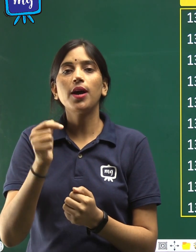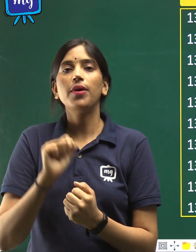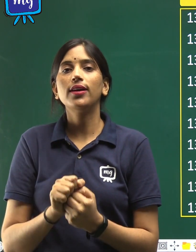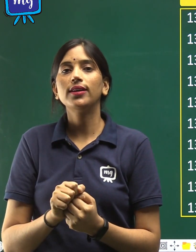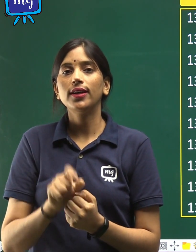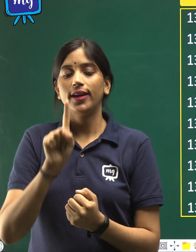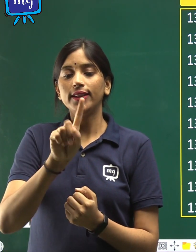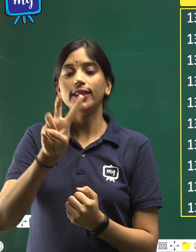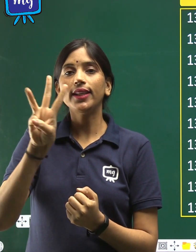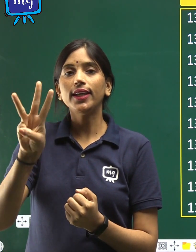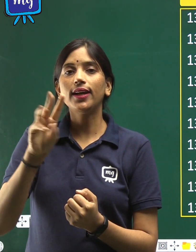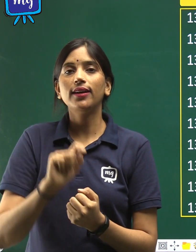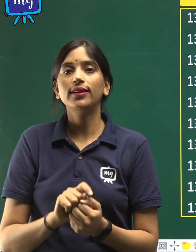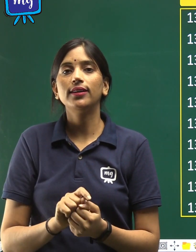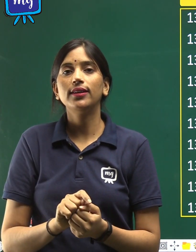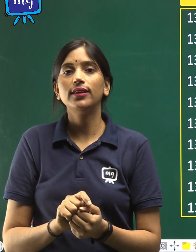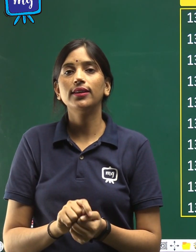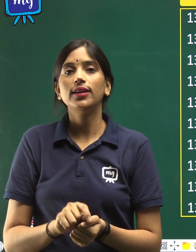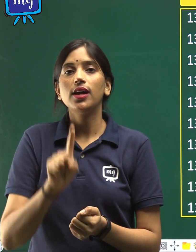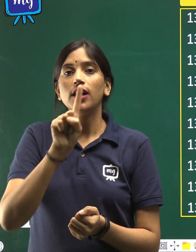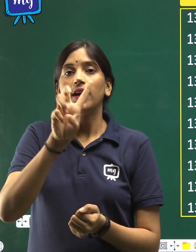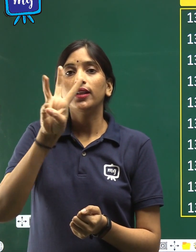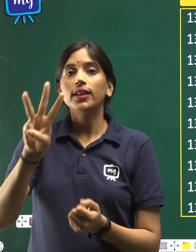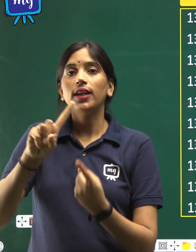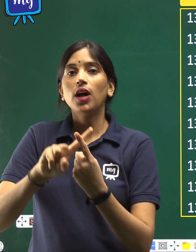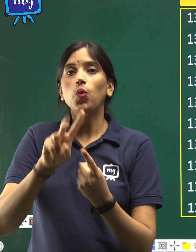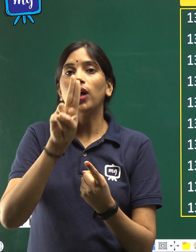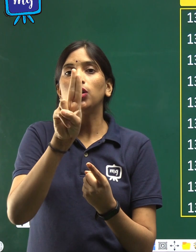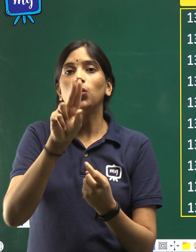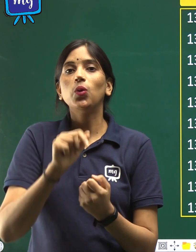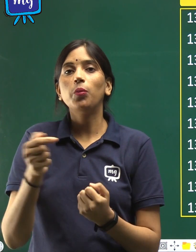बराबर 13। 13 गुणा 2